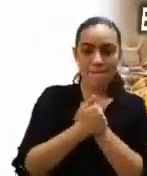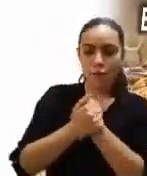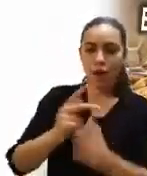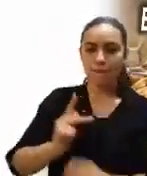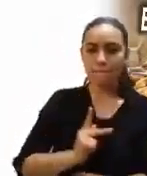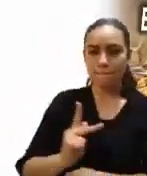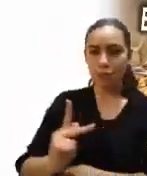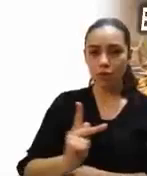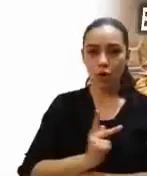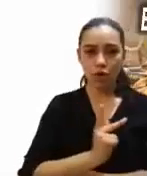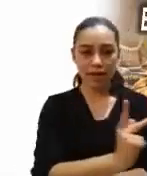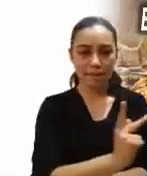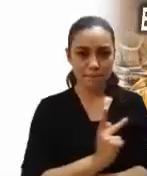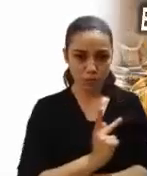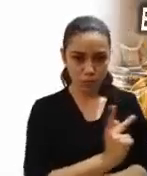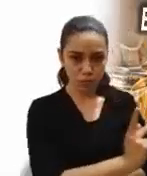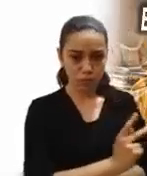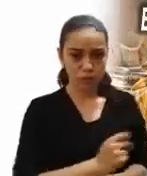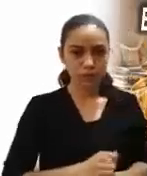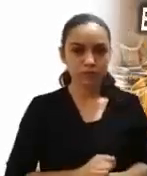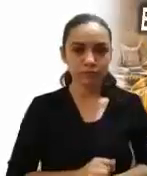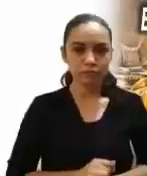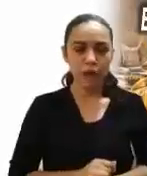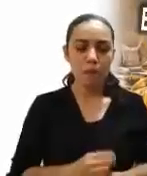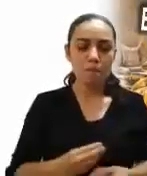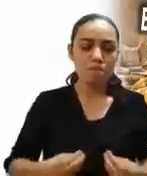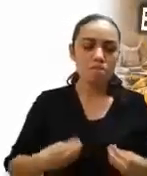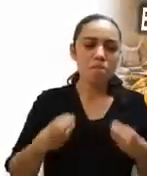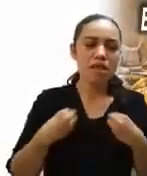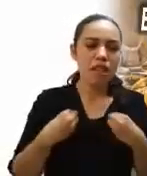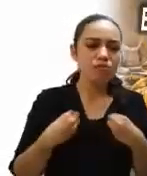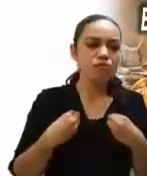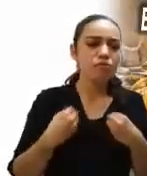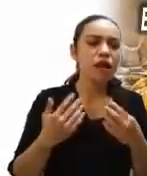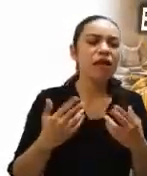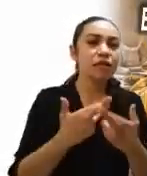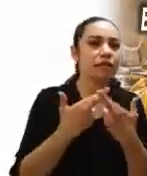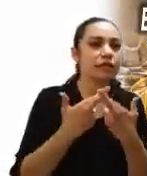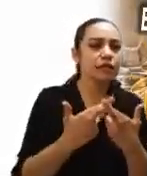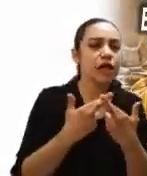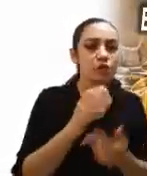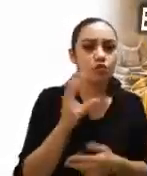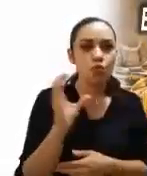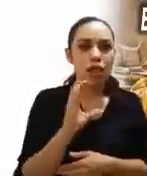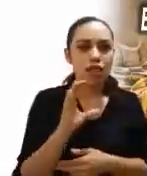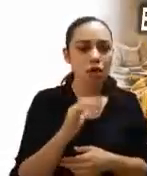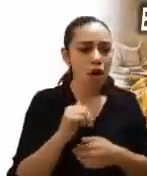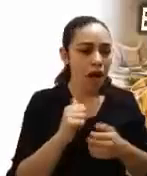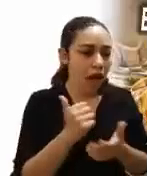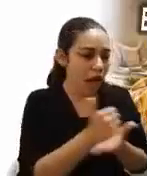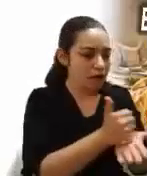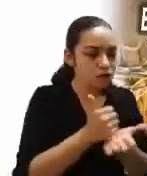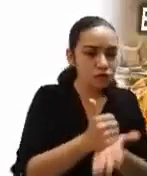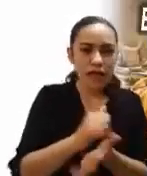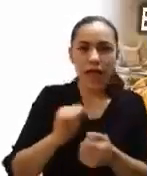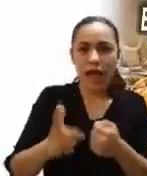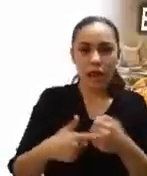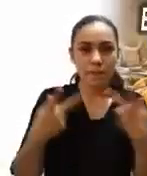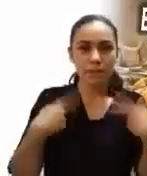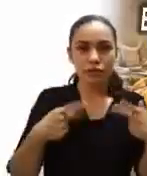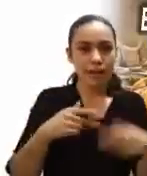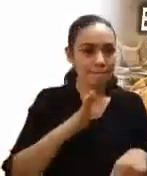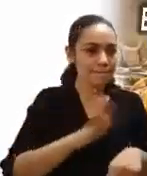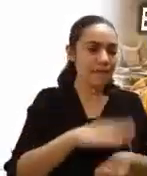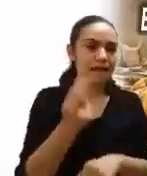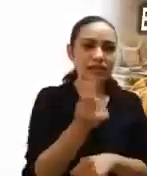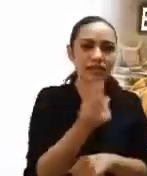actual no es rica en amores a los más necesitados, a los más heridos, sino todo lo contrario.